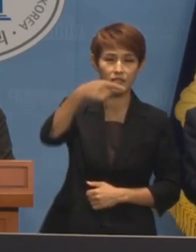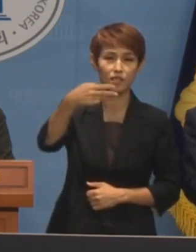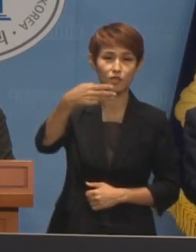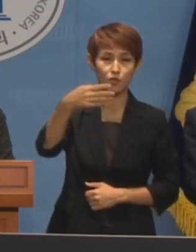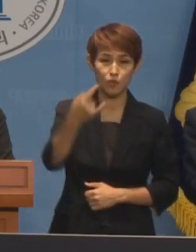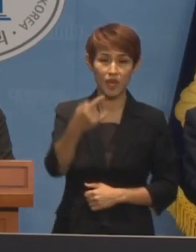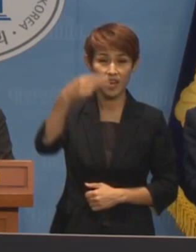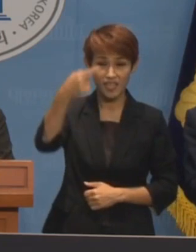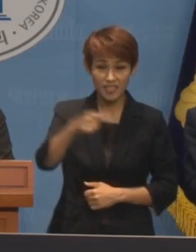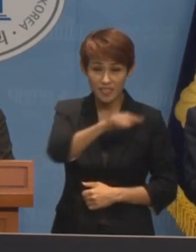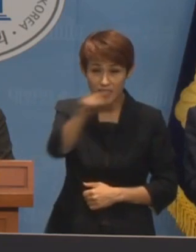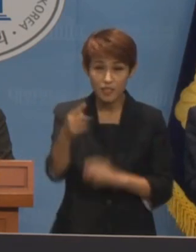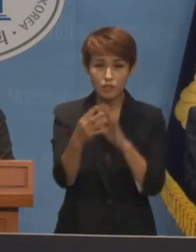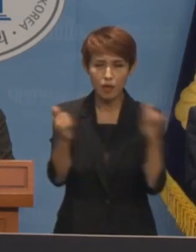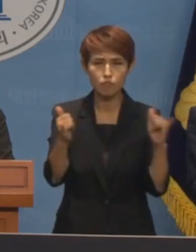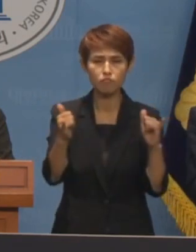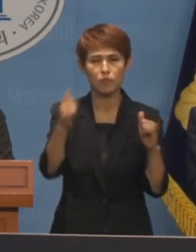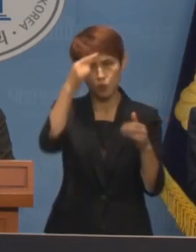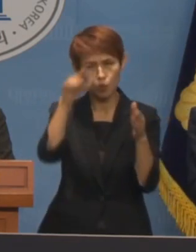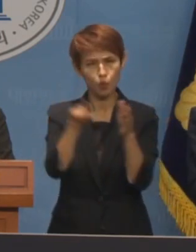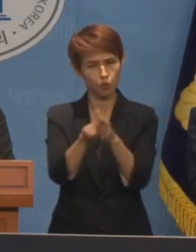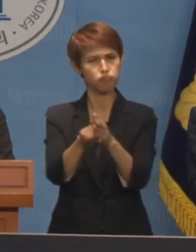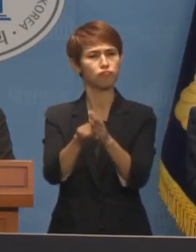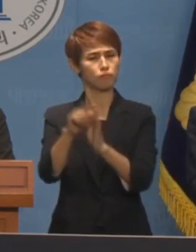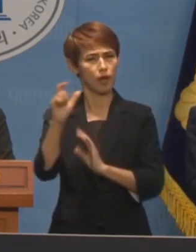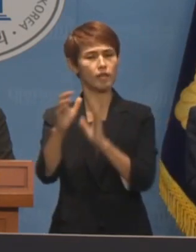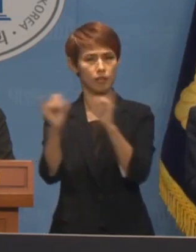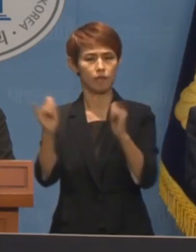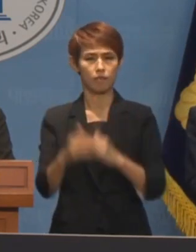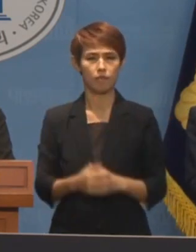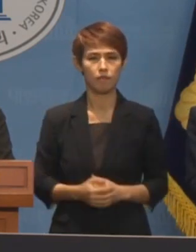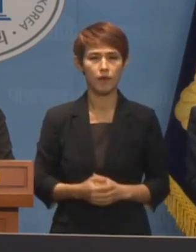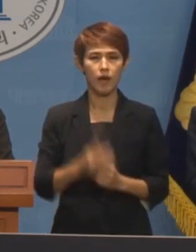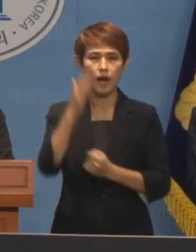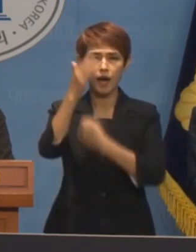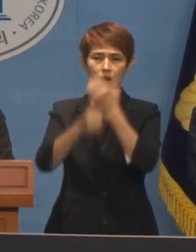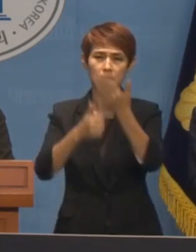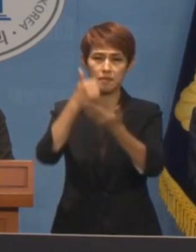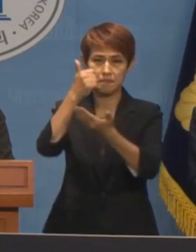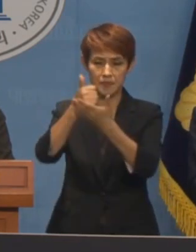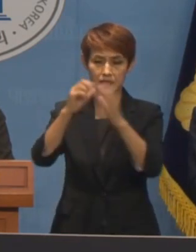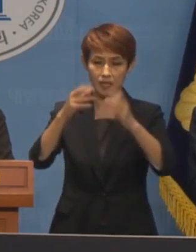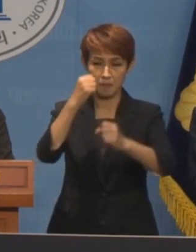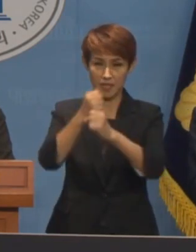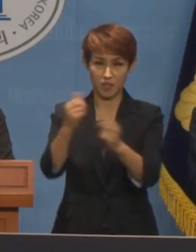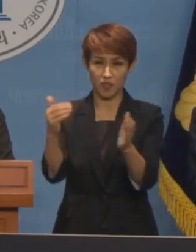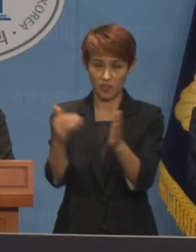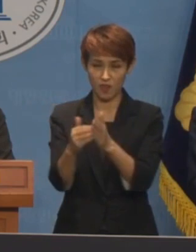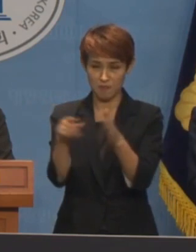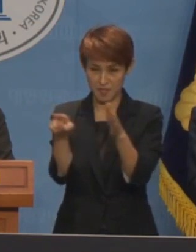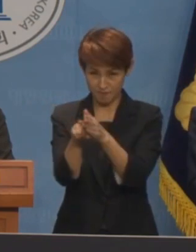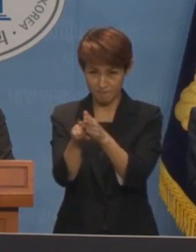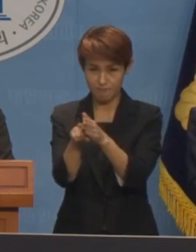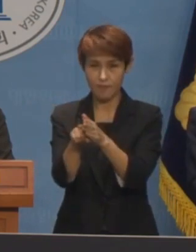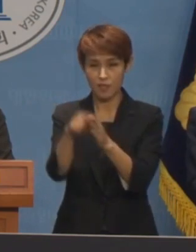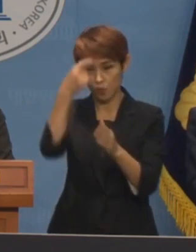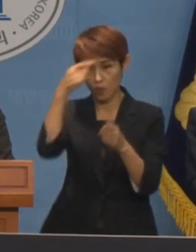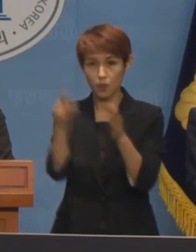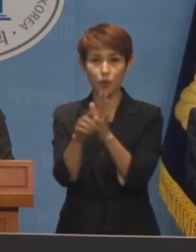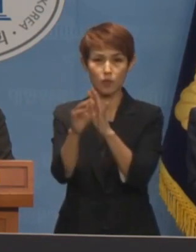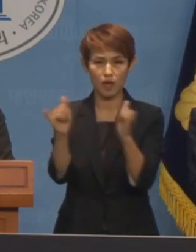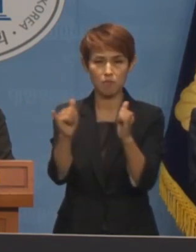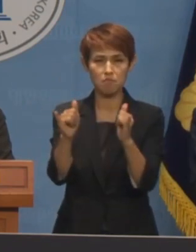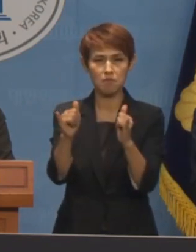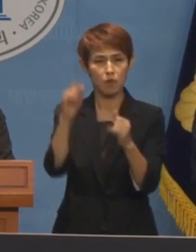곡실한 기독교인들이 있음을 예시하며 창조론을 선봉했던 기독교 신자들이 비과학적 사고의